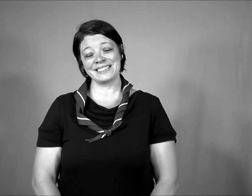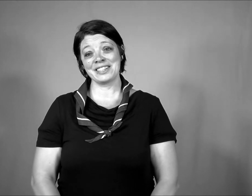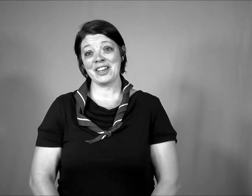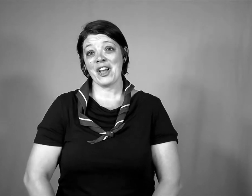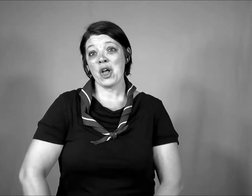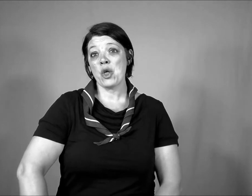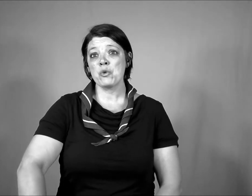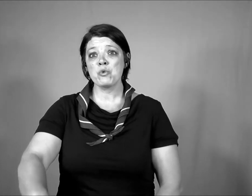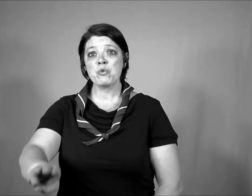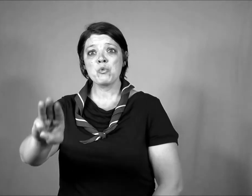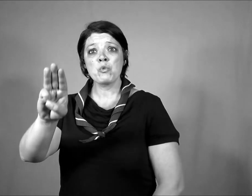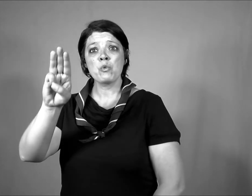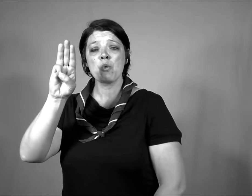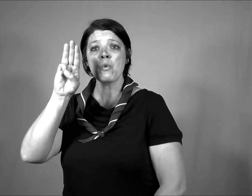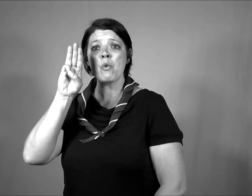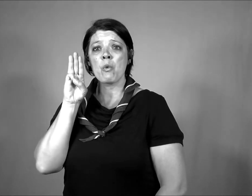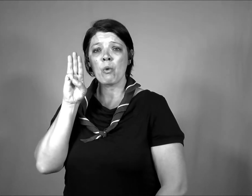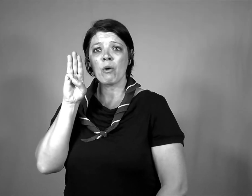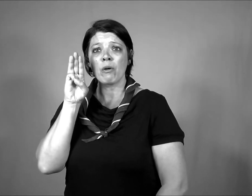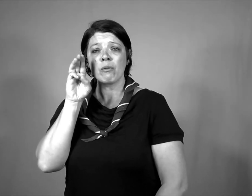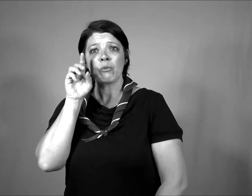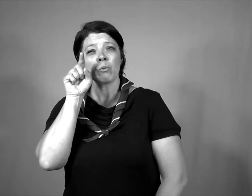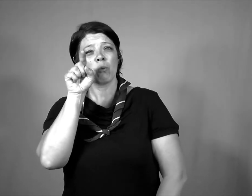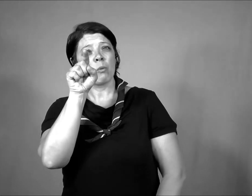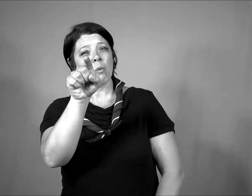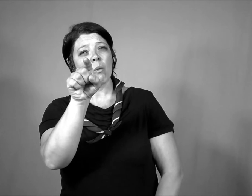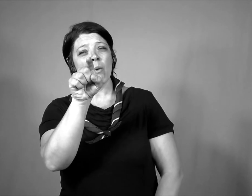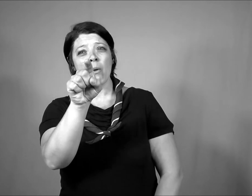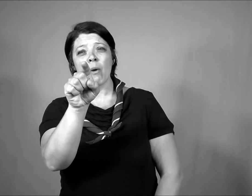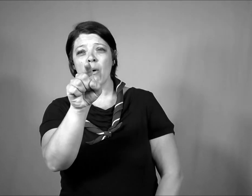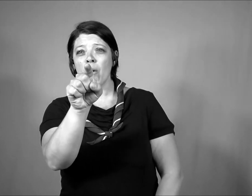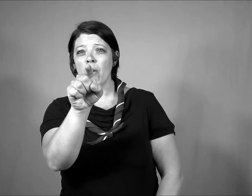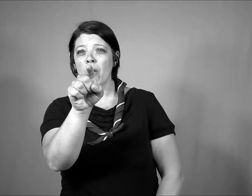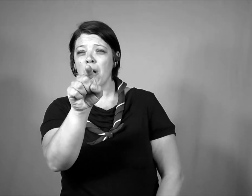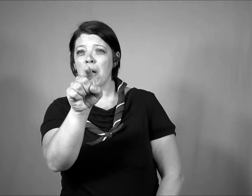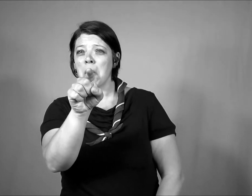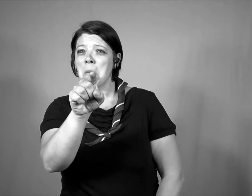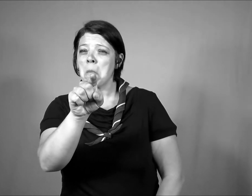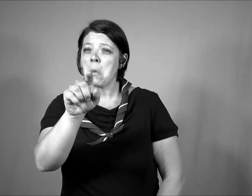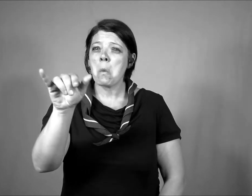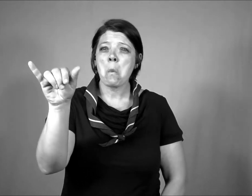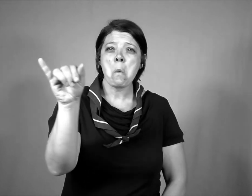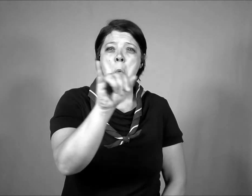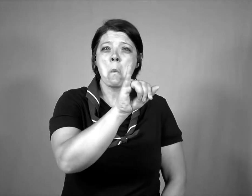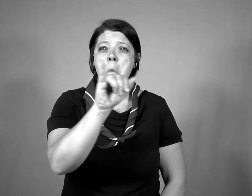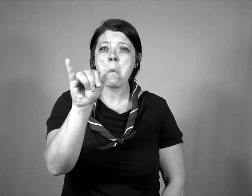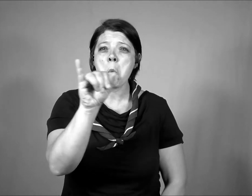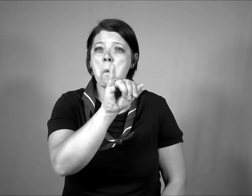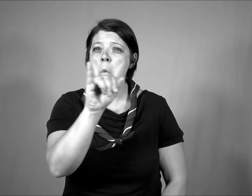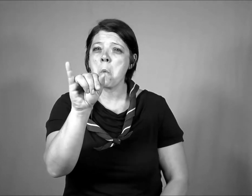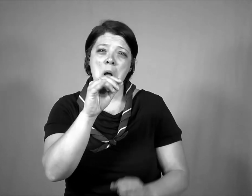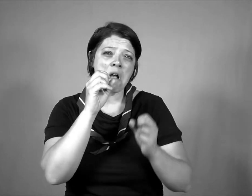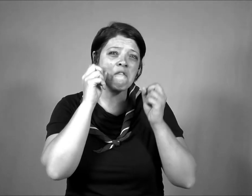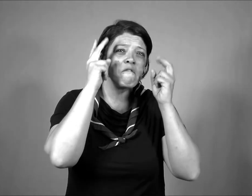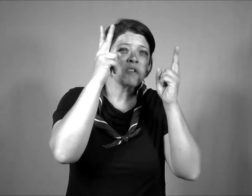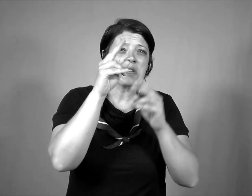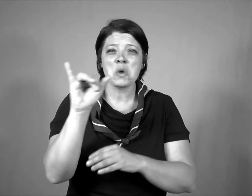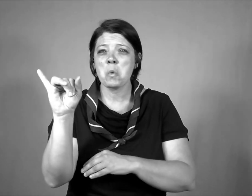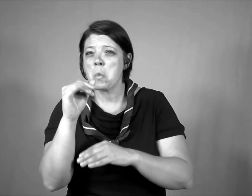Au scout, quelle que soit ta nature, ton origine ou bien